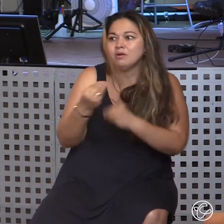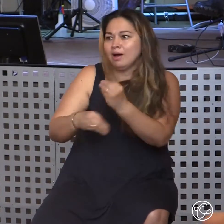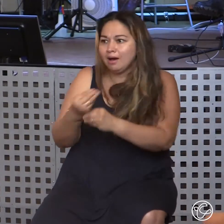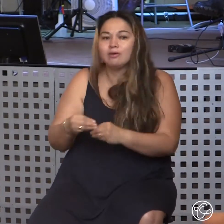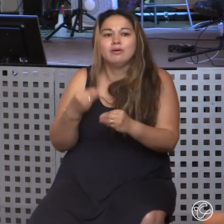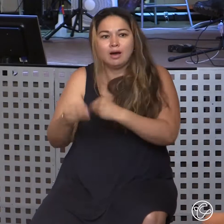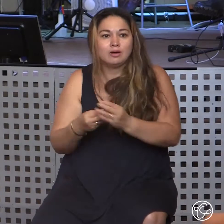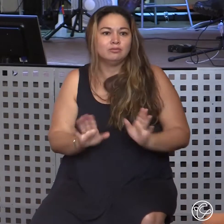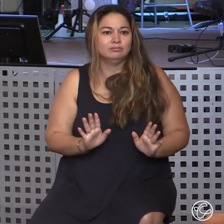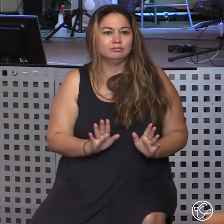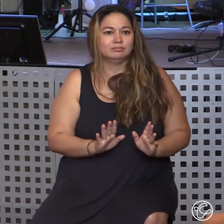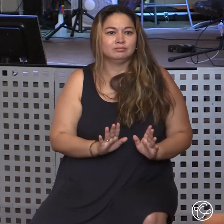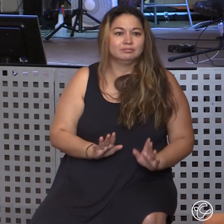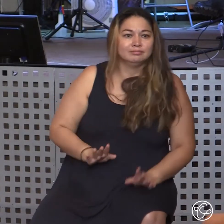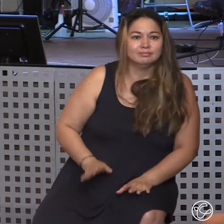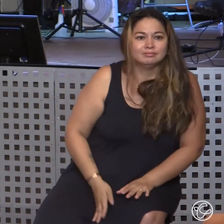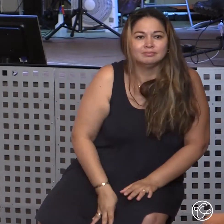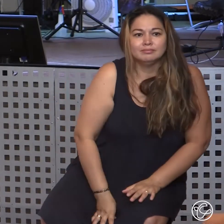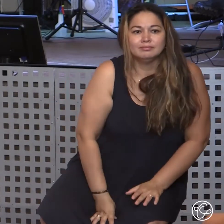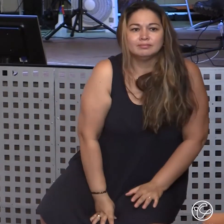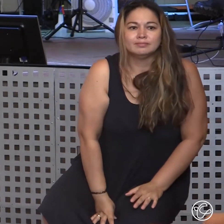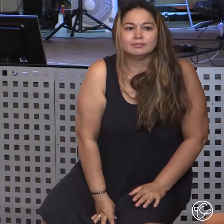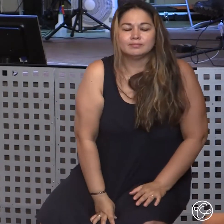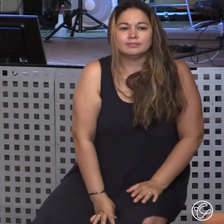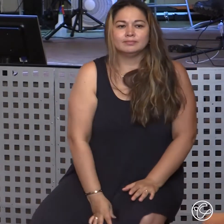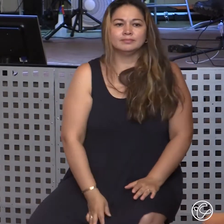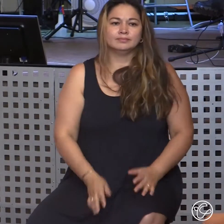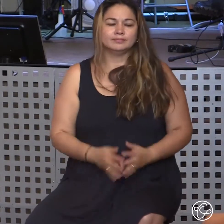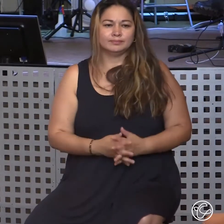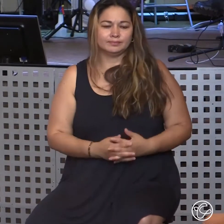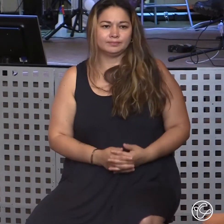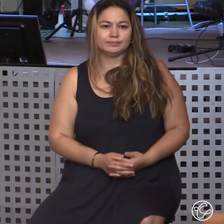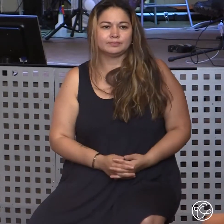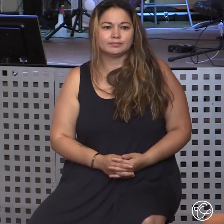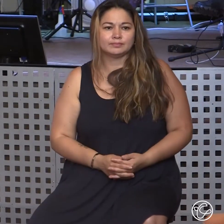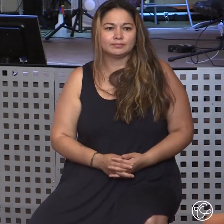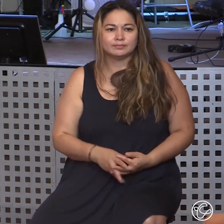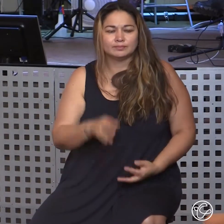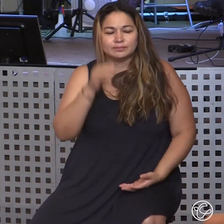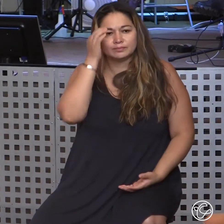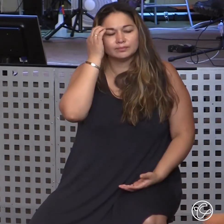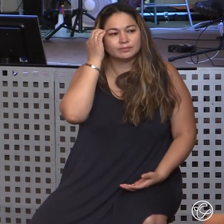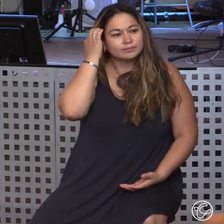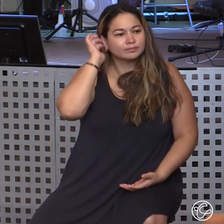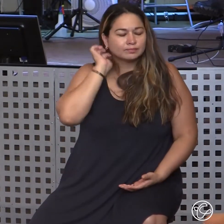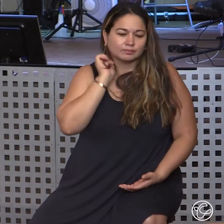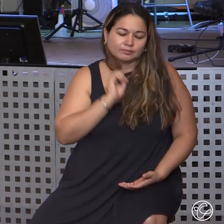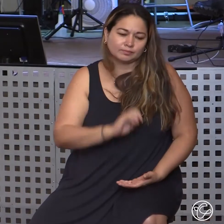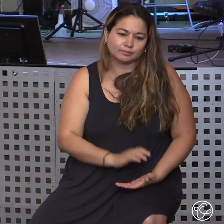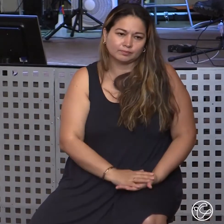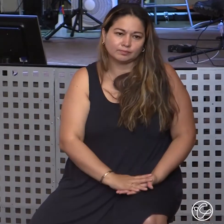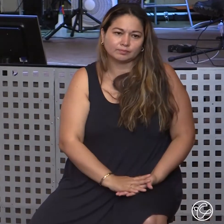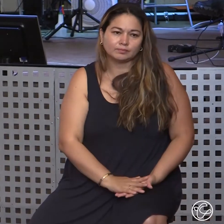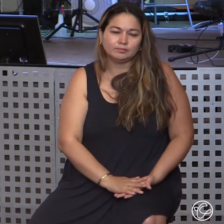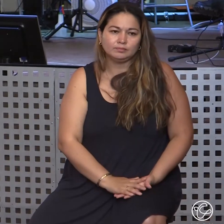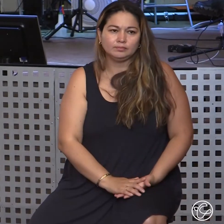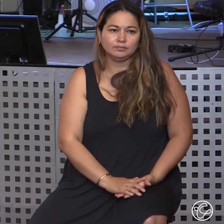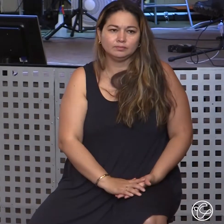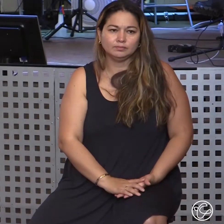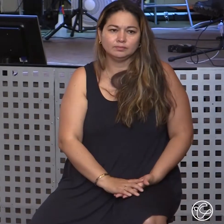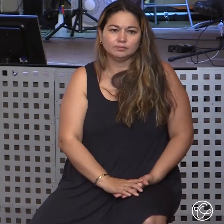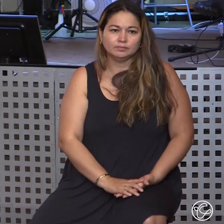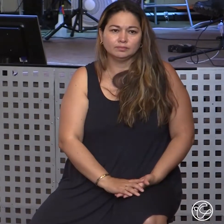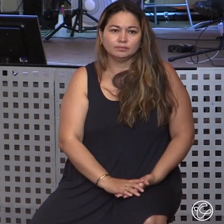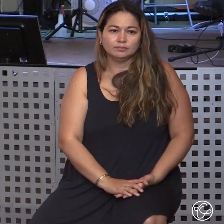sientas en el sofá y te quedas ahí al helado delante de la televisión. ¿Sabes por qué? Porque no tienes una motivación interna y por lo tanto no te